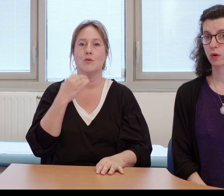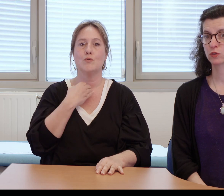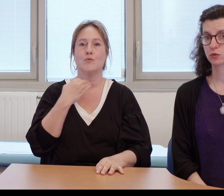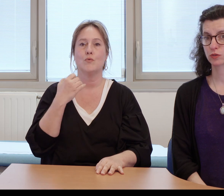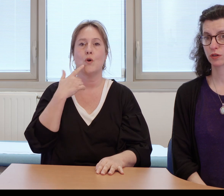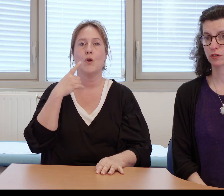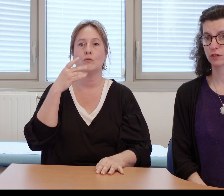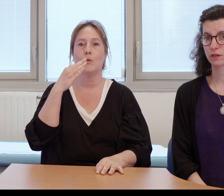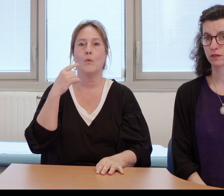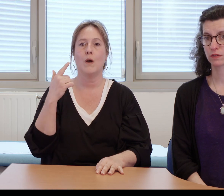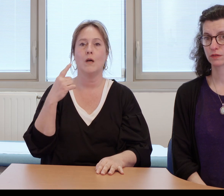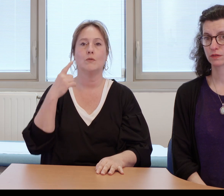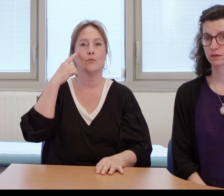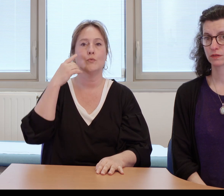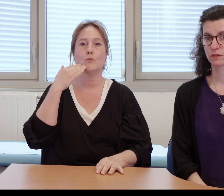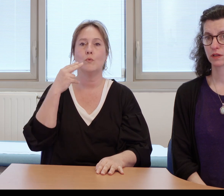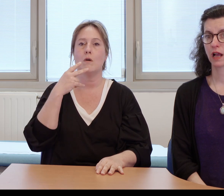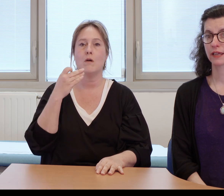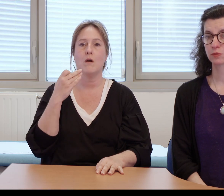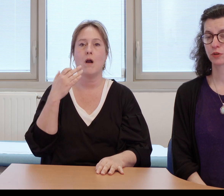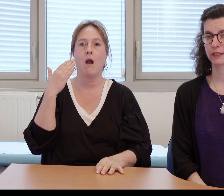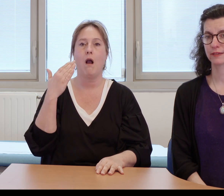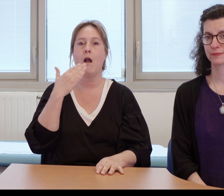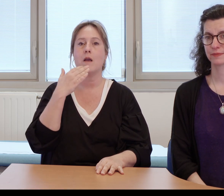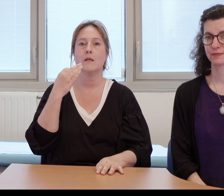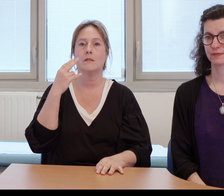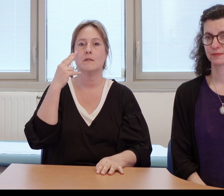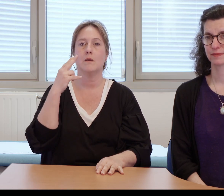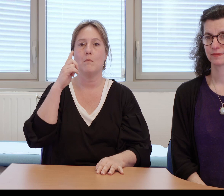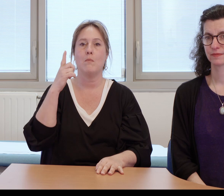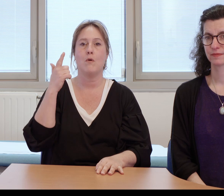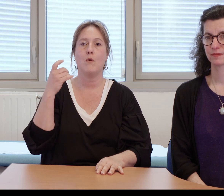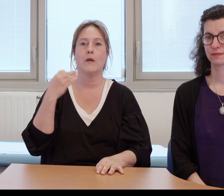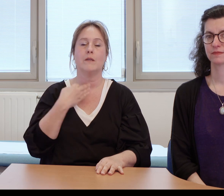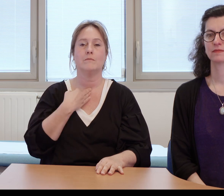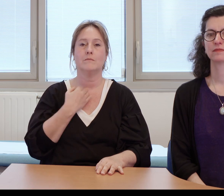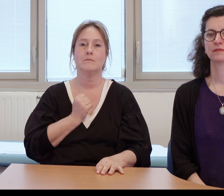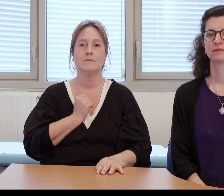sur l'endroit de ton corps à explorer.